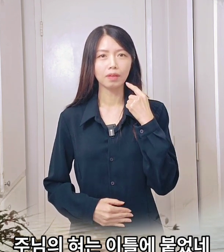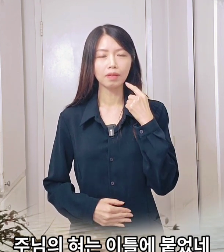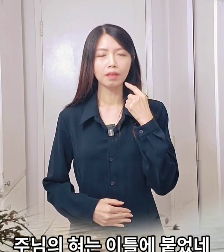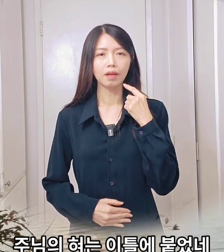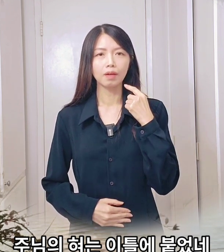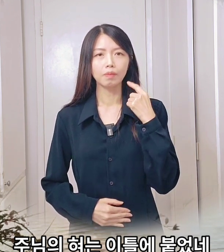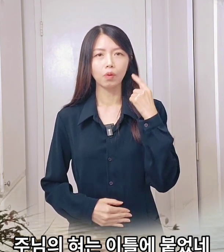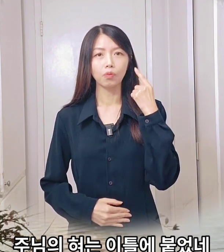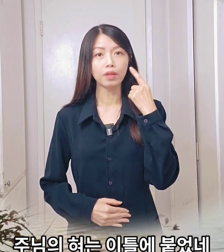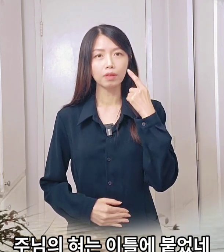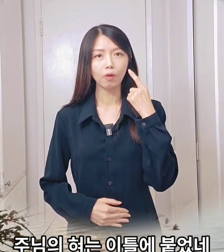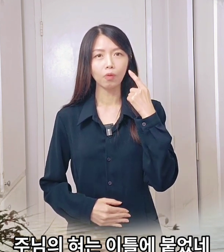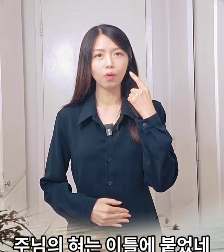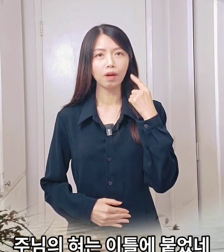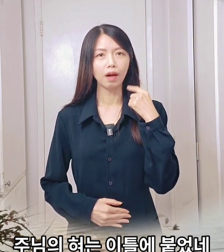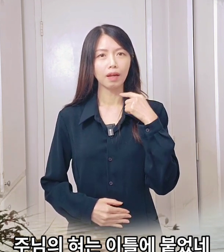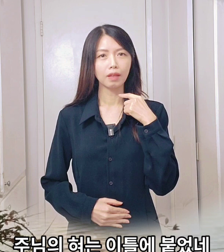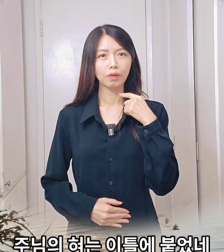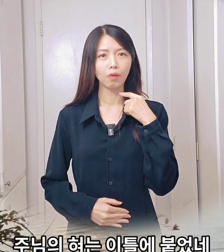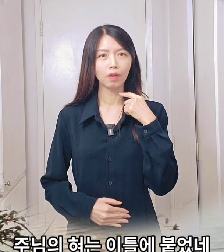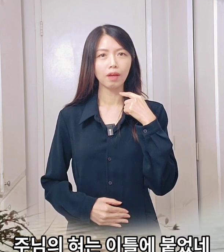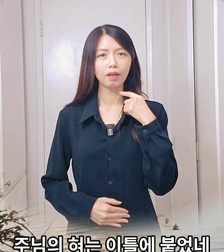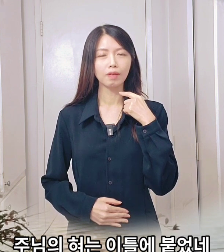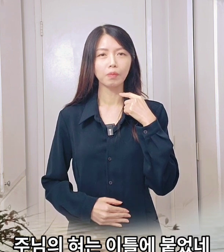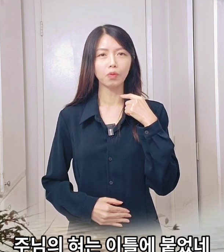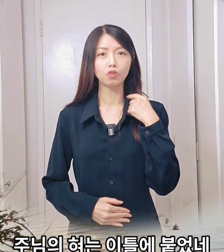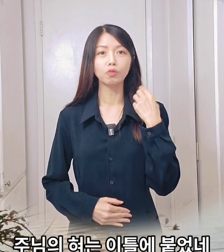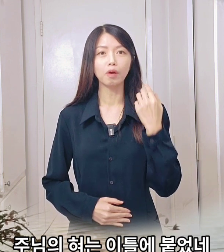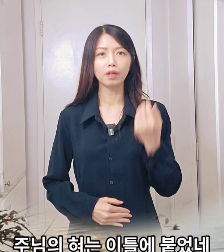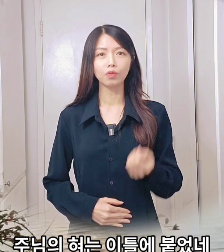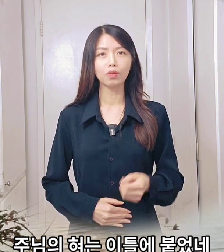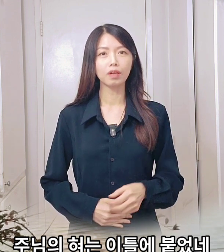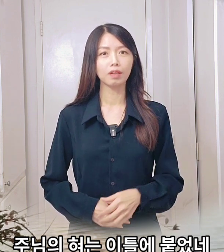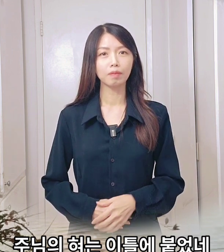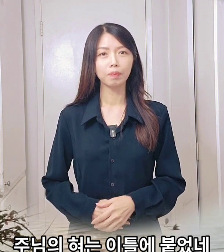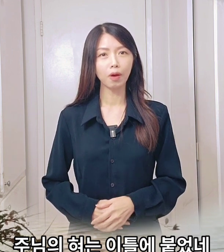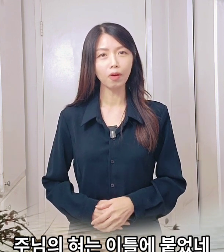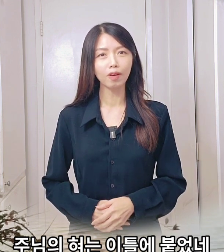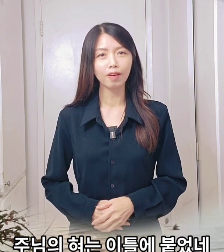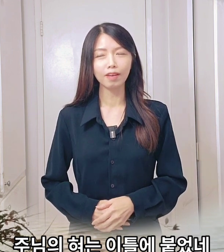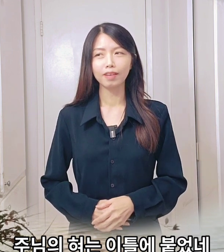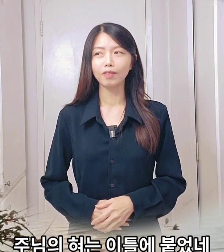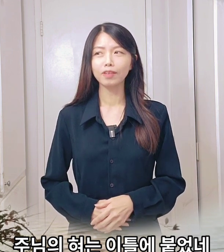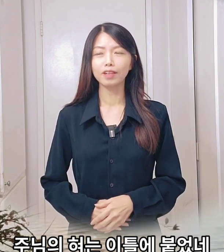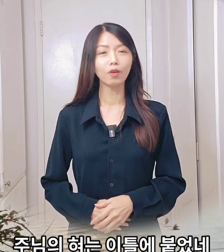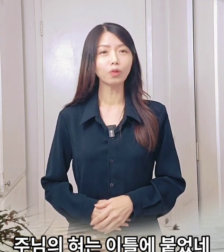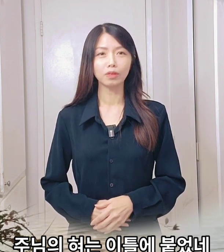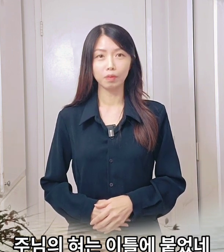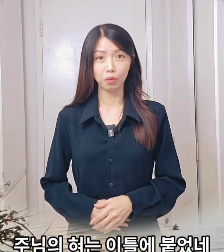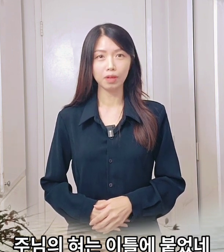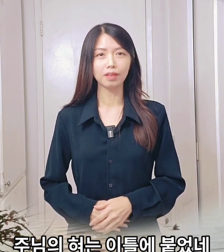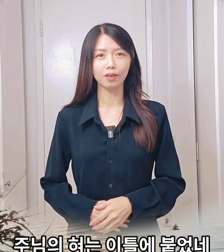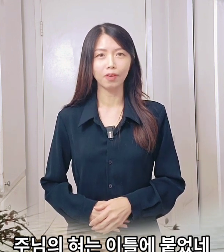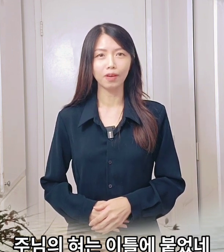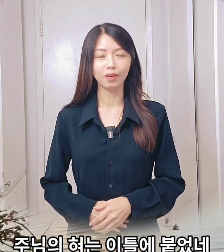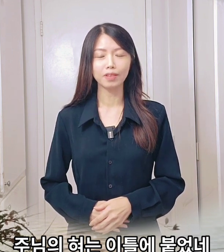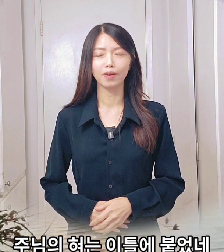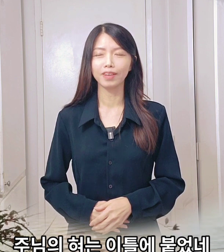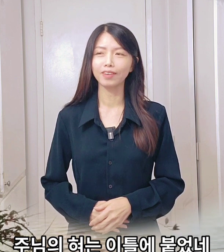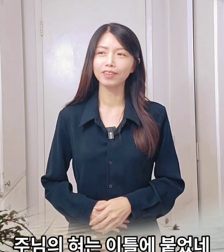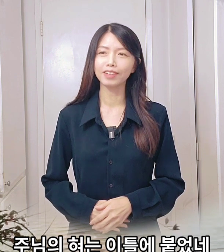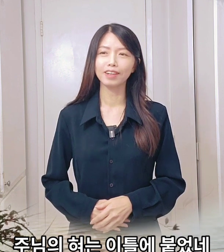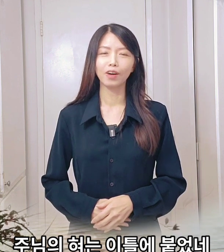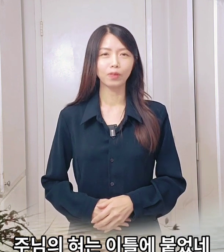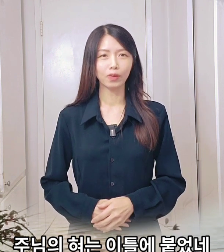박혀 있는 뭐 위턱과 아래턱에 뭐 구멍이 뚫린 뼈 이거를 읽어도 잘 모르겠는 거예요.